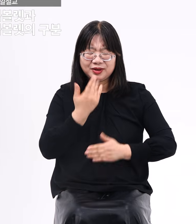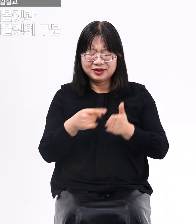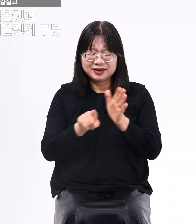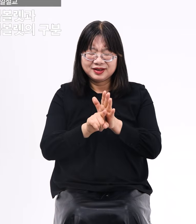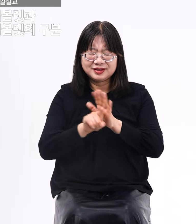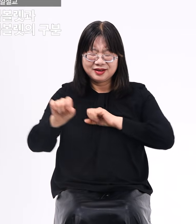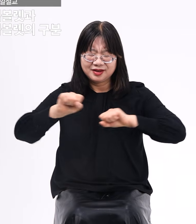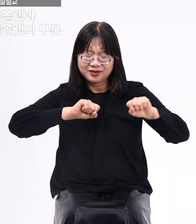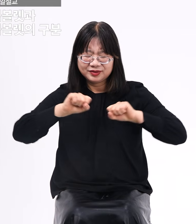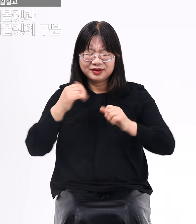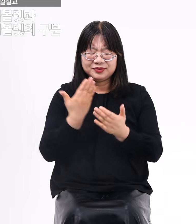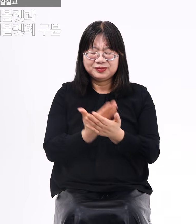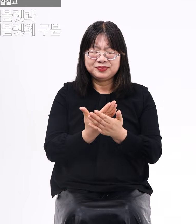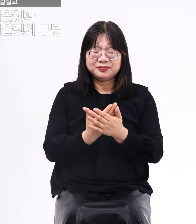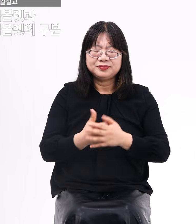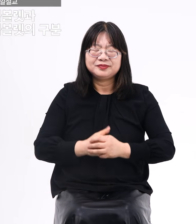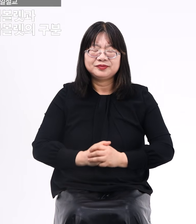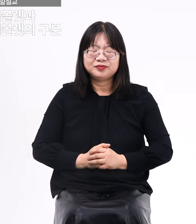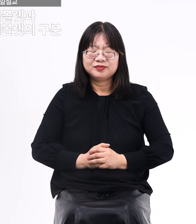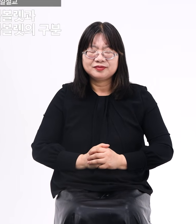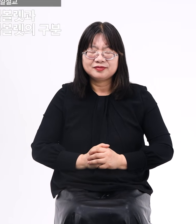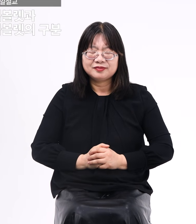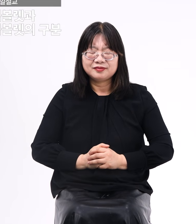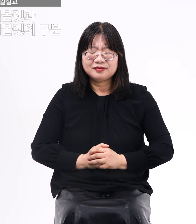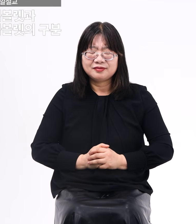역사해 주시옵소서.